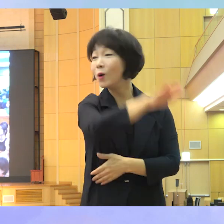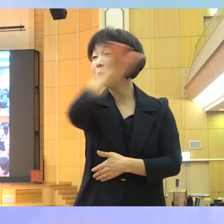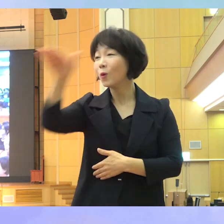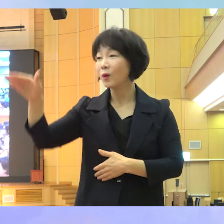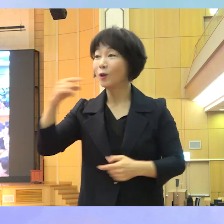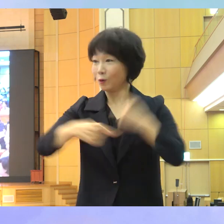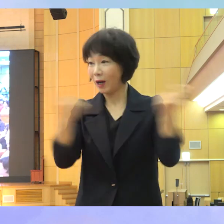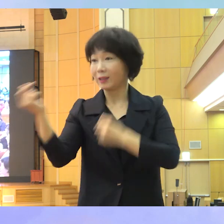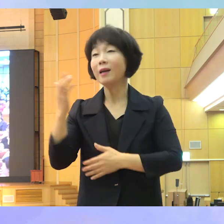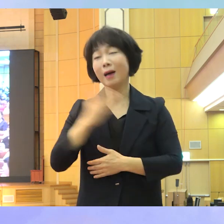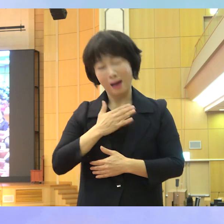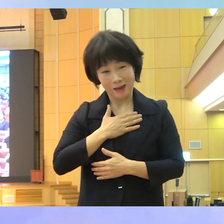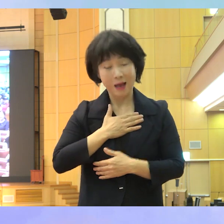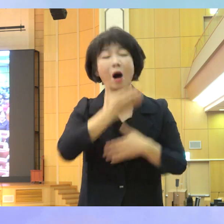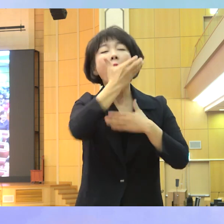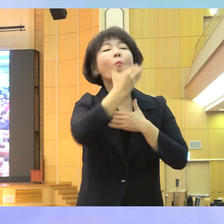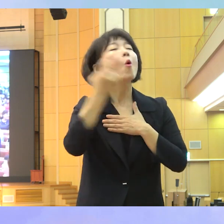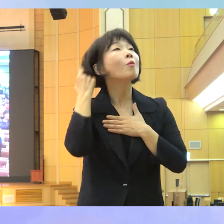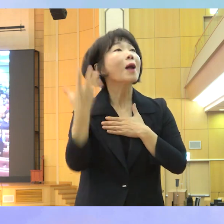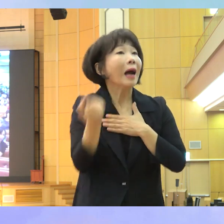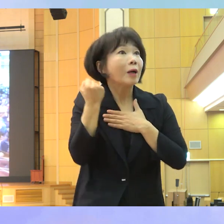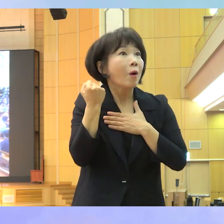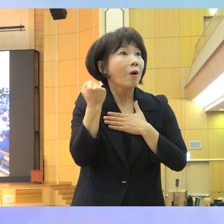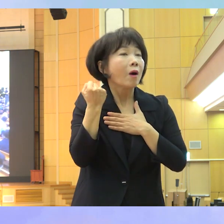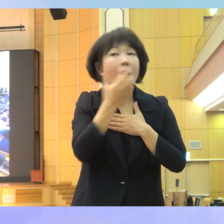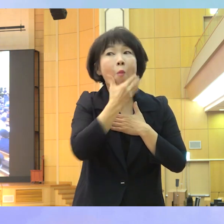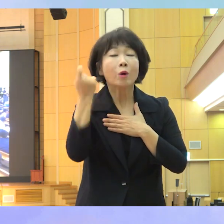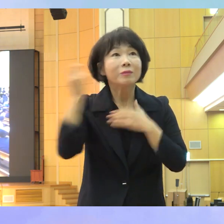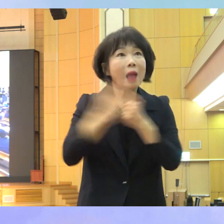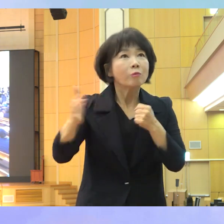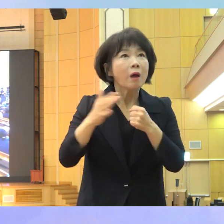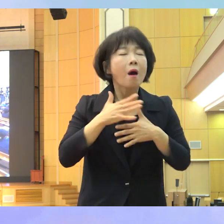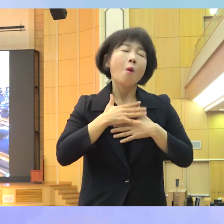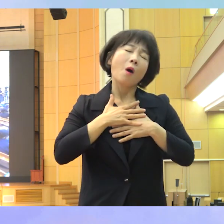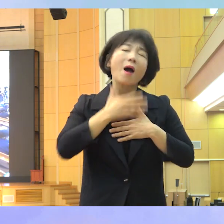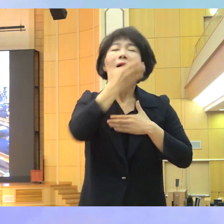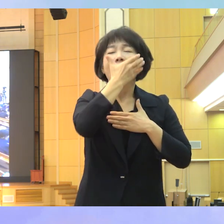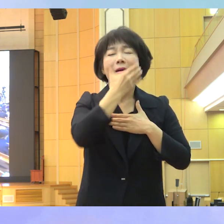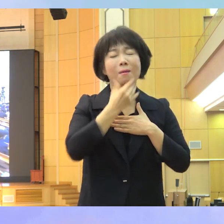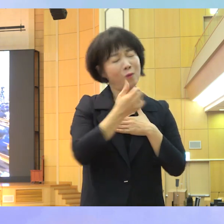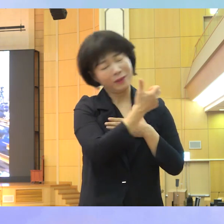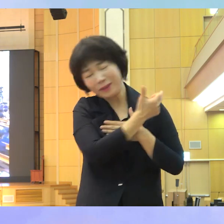한번 해보겠습니다. 우리는 복음으로 행복합니다.